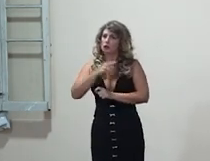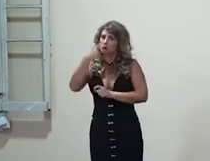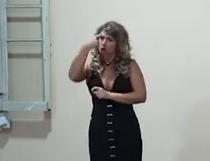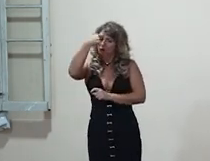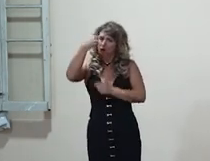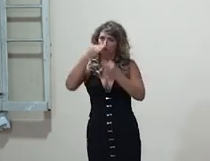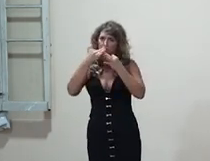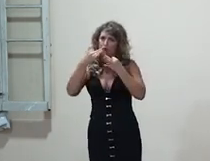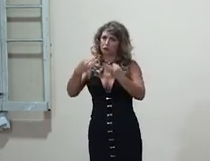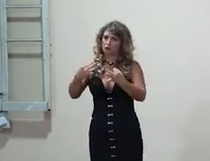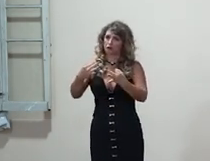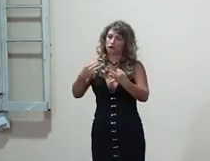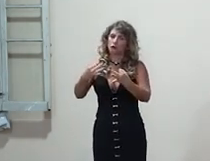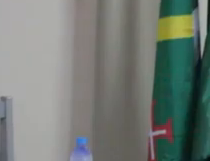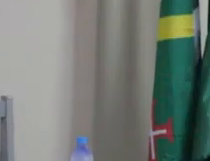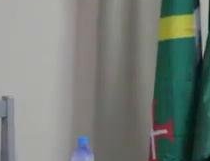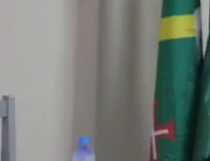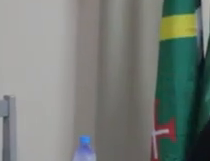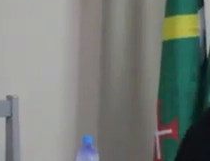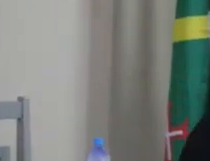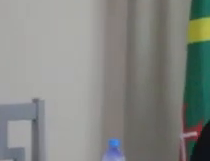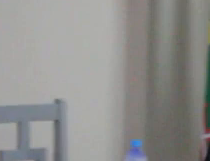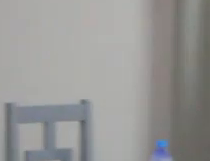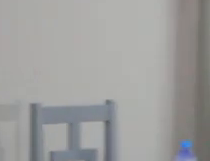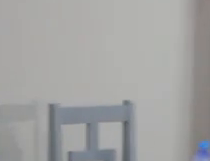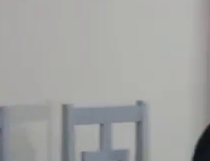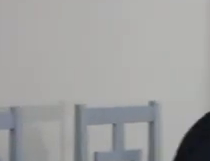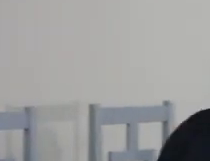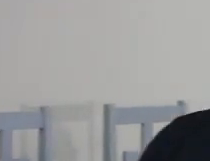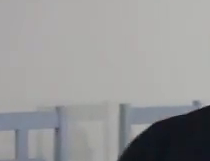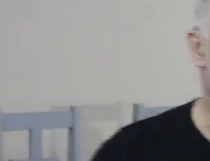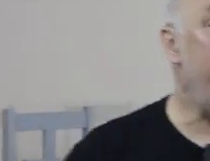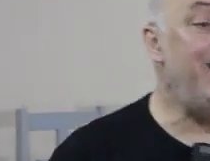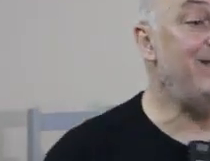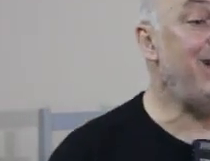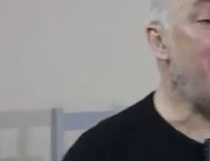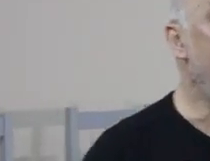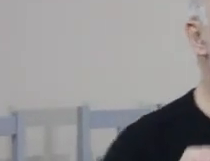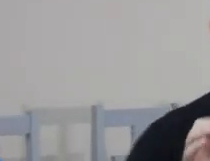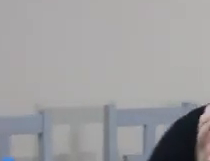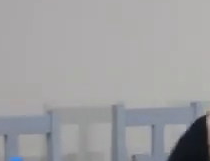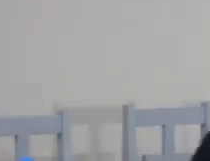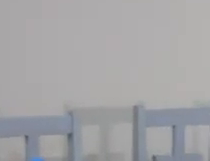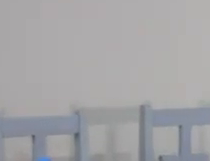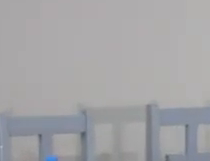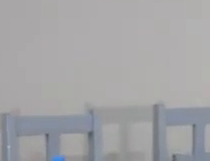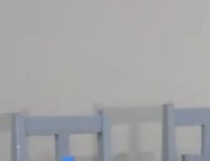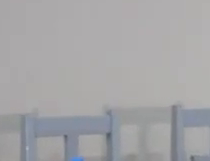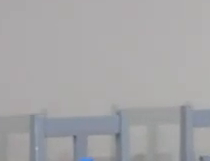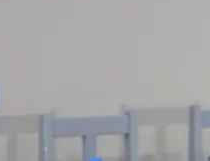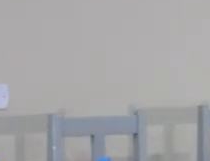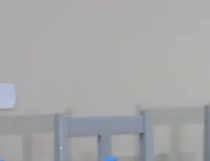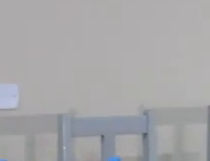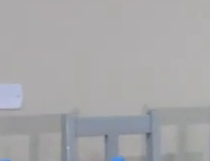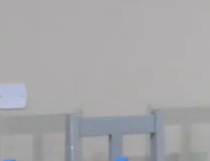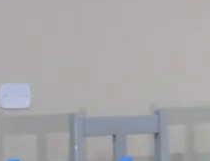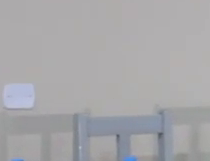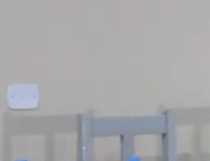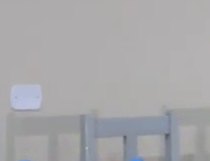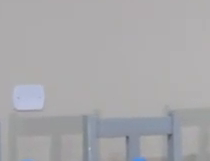crítica pensante, eu diria o seguinte: nós precisamos saber exatamente do que nós estamos